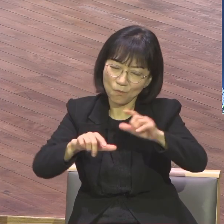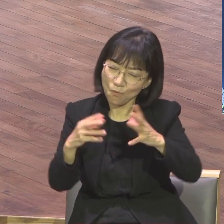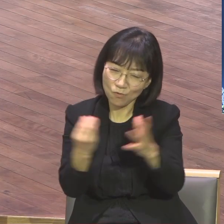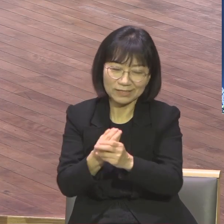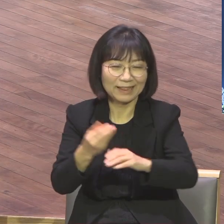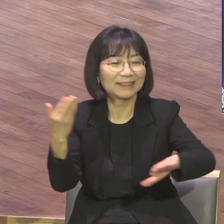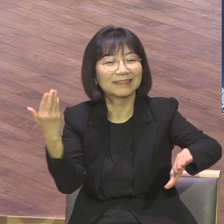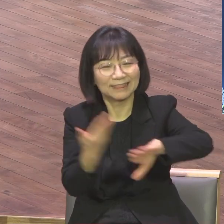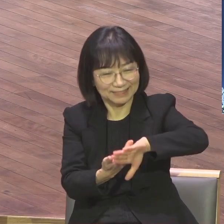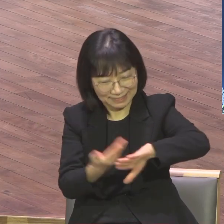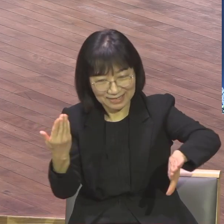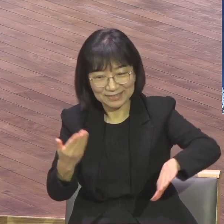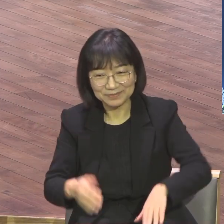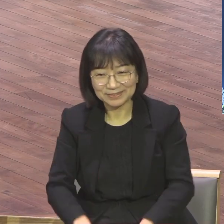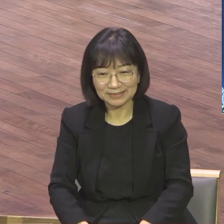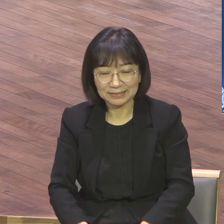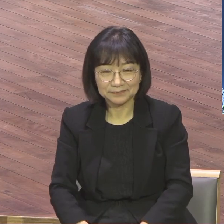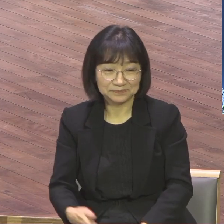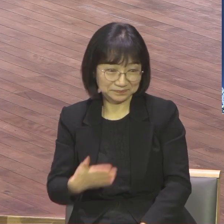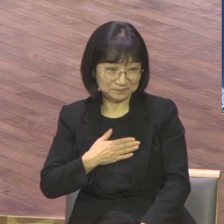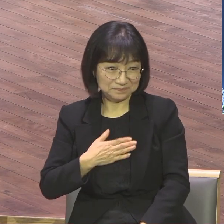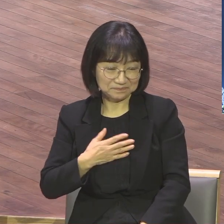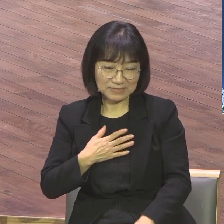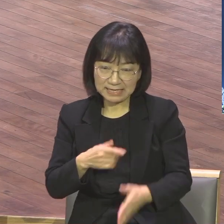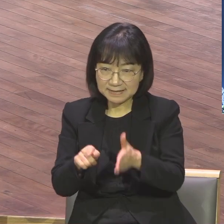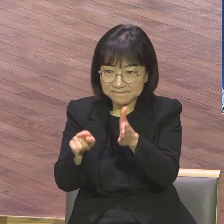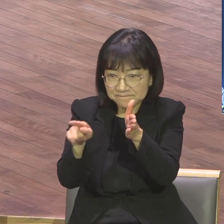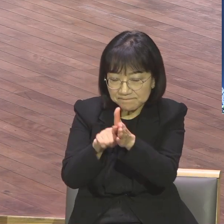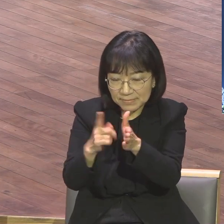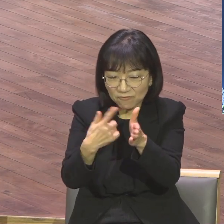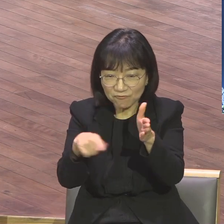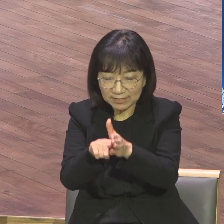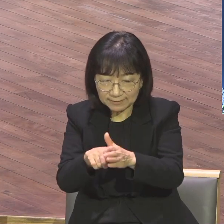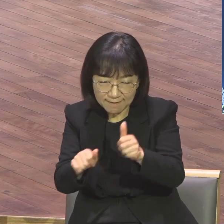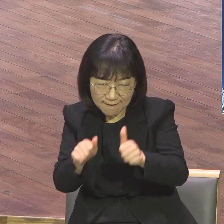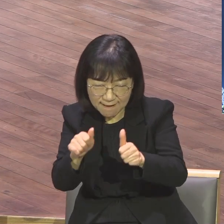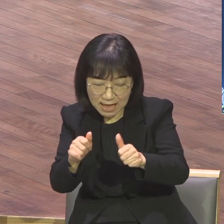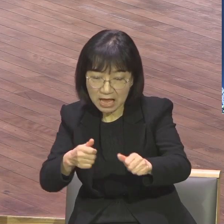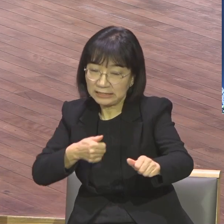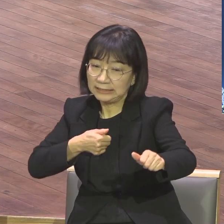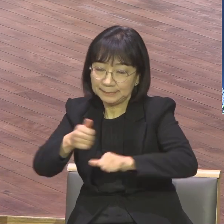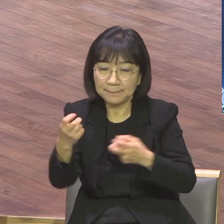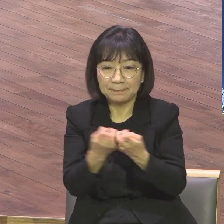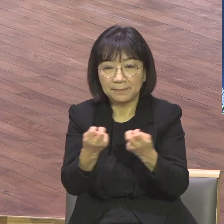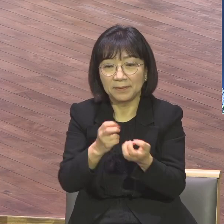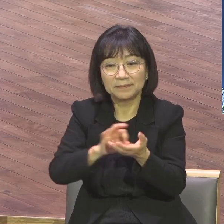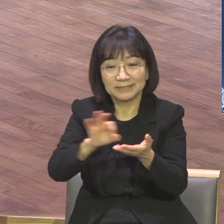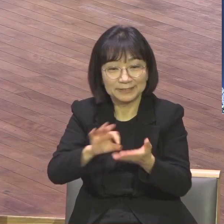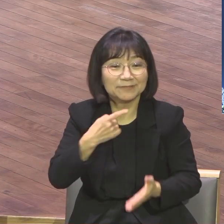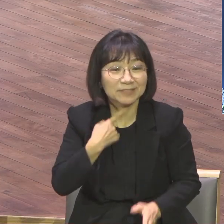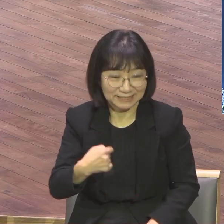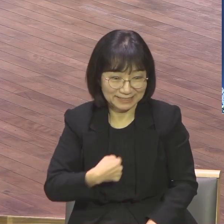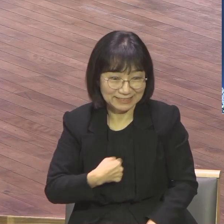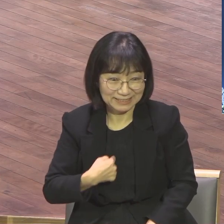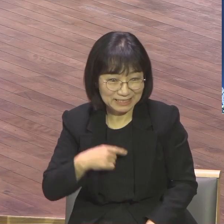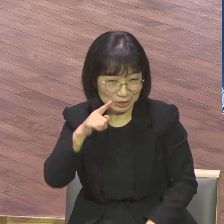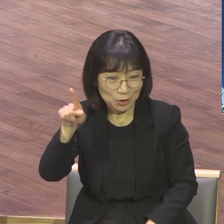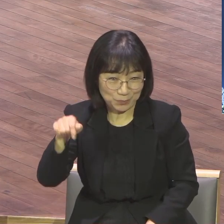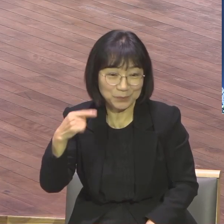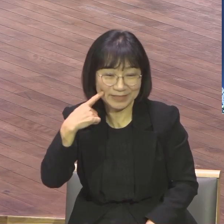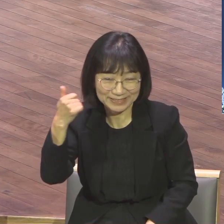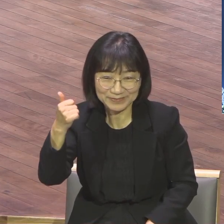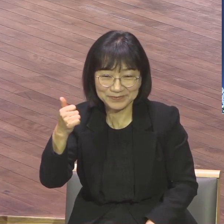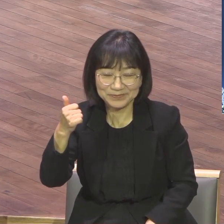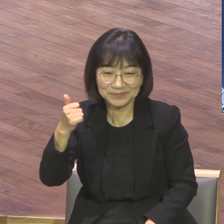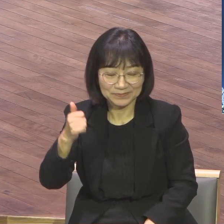제가 믿음의 성부수를 던진 사람 아닙니까? 성부수를 그냥 앞도 뒤도 없습니다. 갈 바를